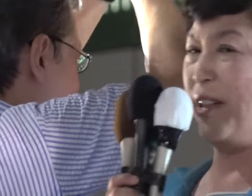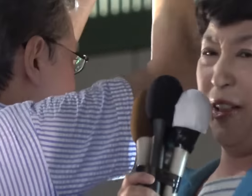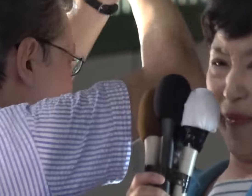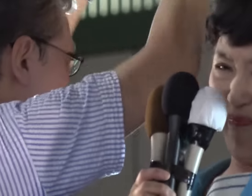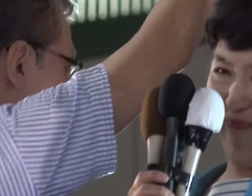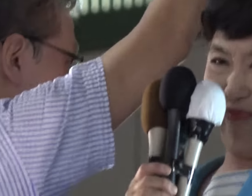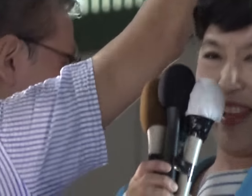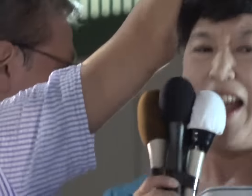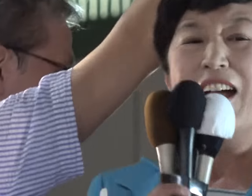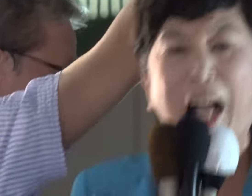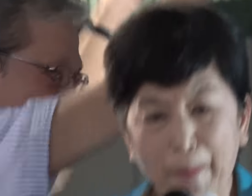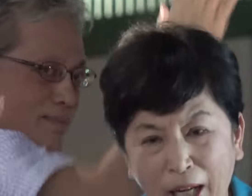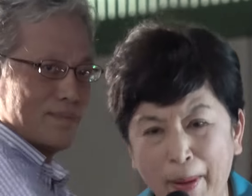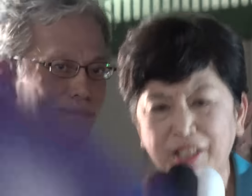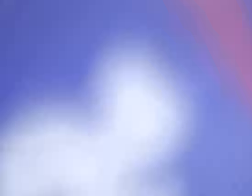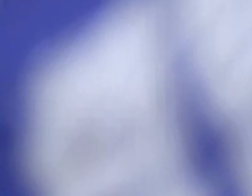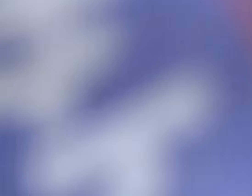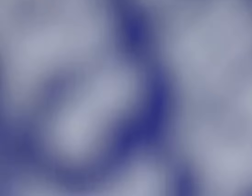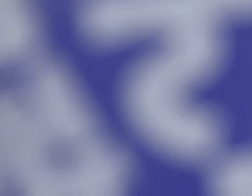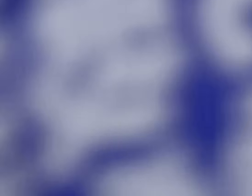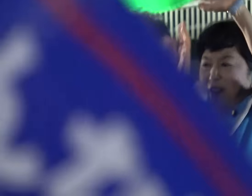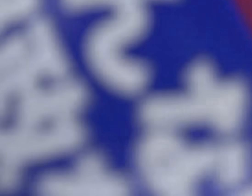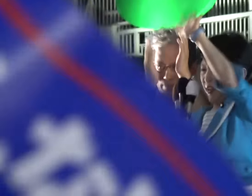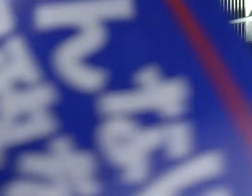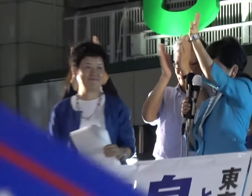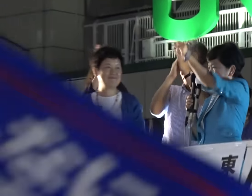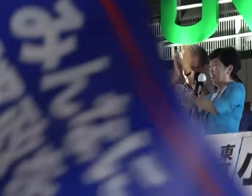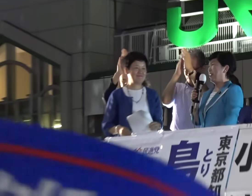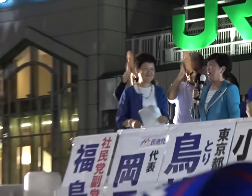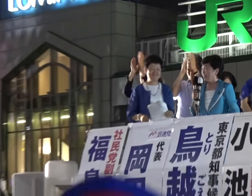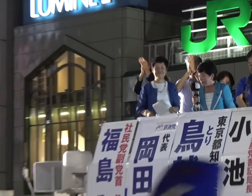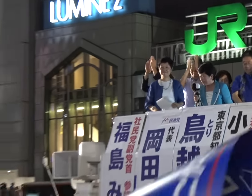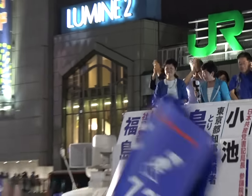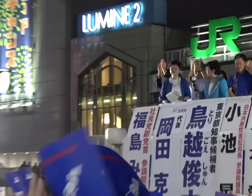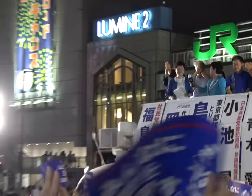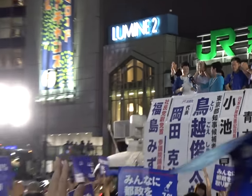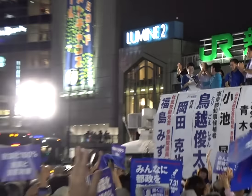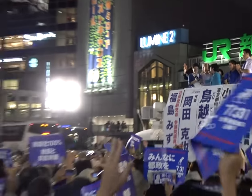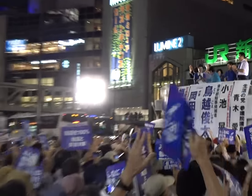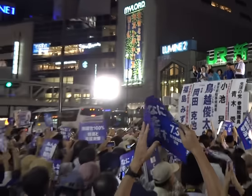ょう。頑張りましょう。